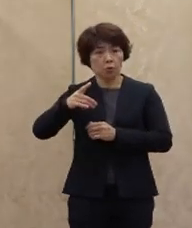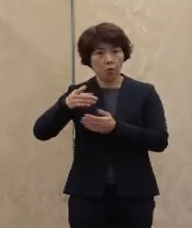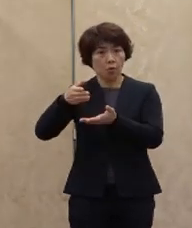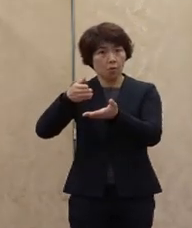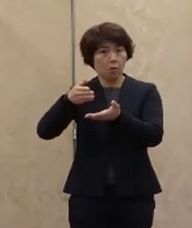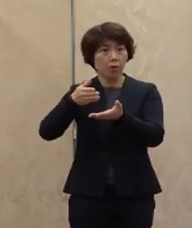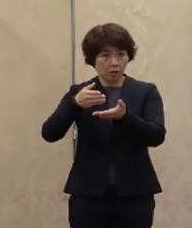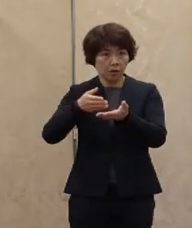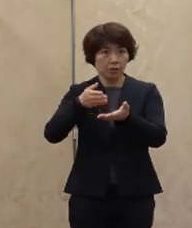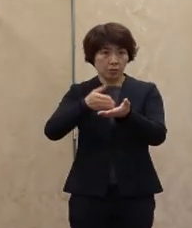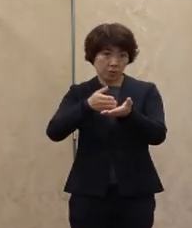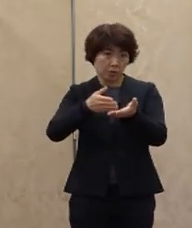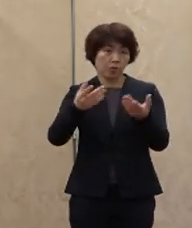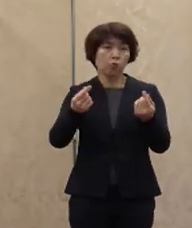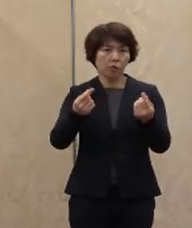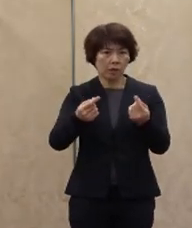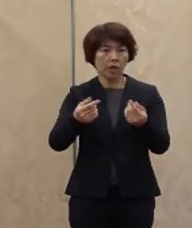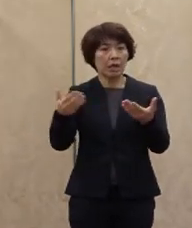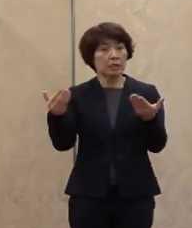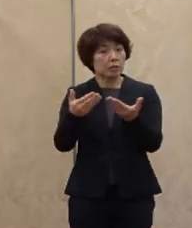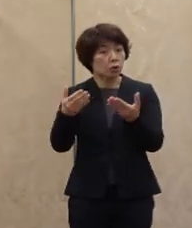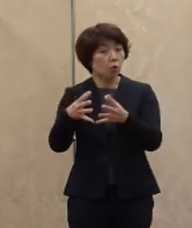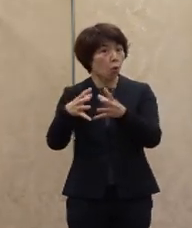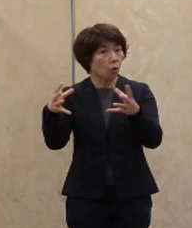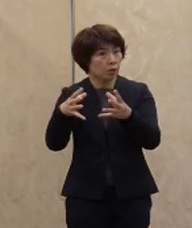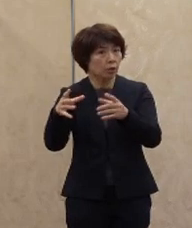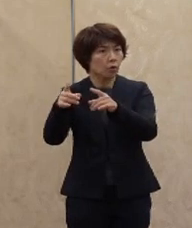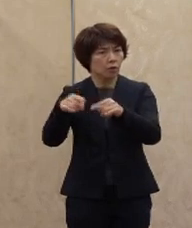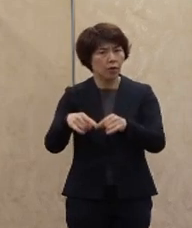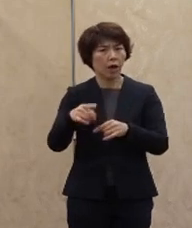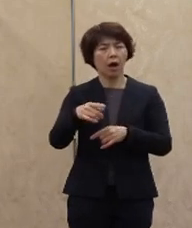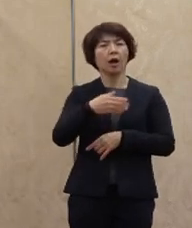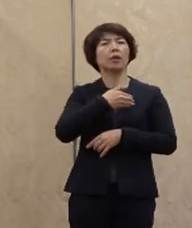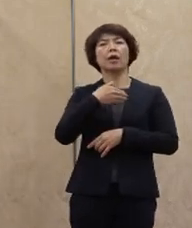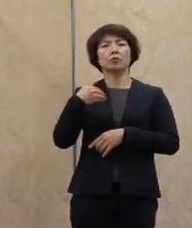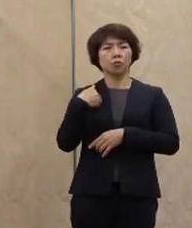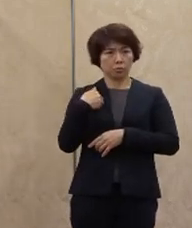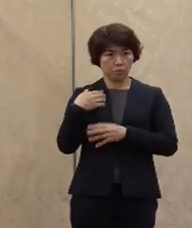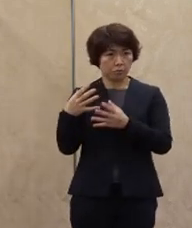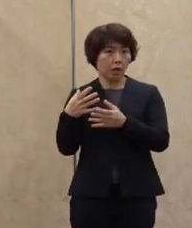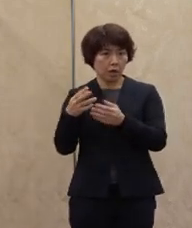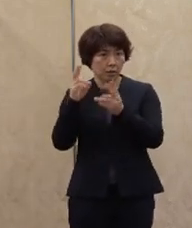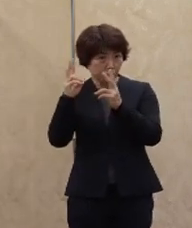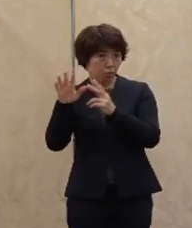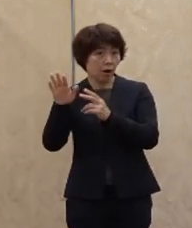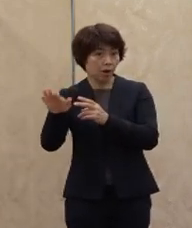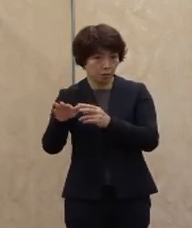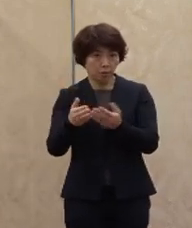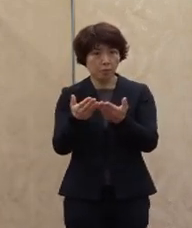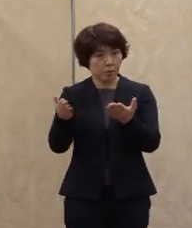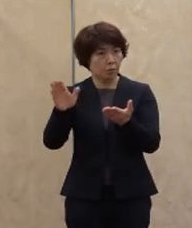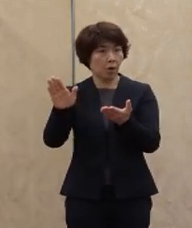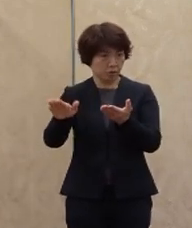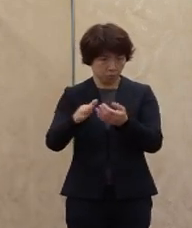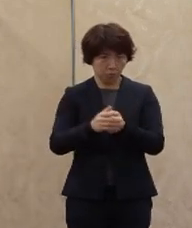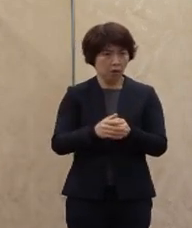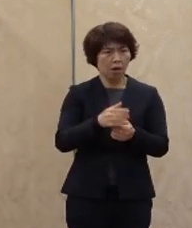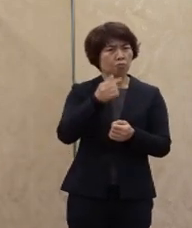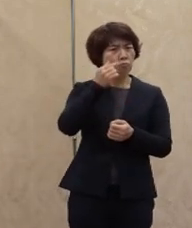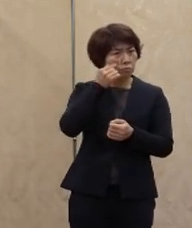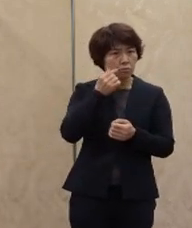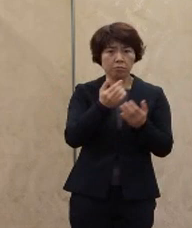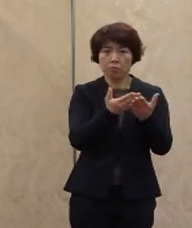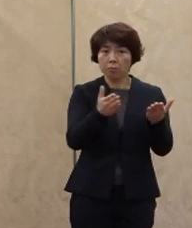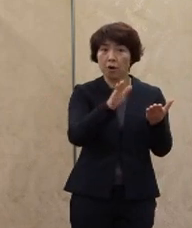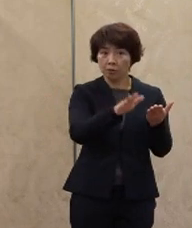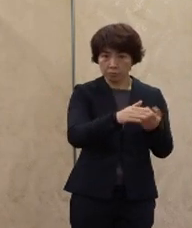事業の大きさによってそれでなんとか大丈夫だというところもあれば全く足りないよというところが出てくるけども、飲食店側から見たらそう